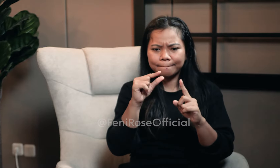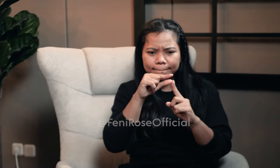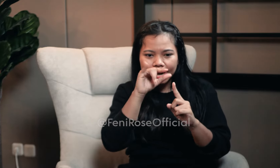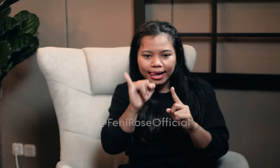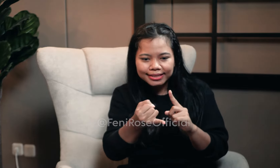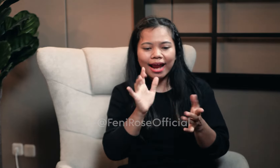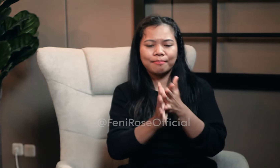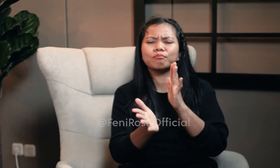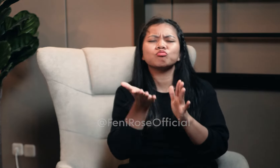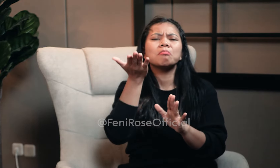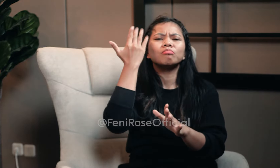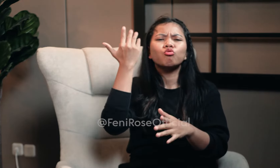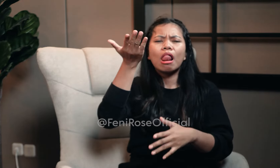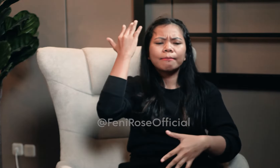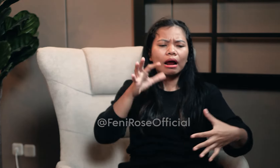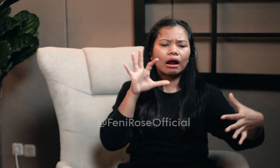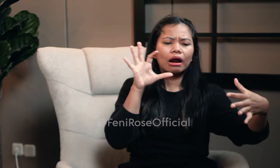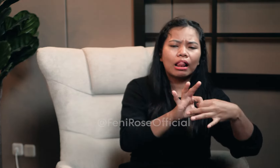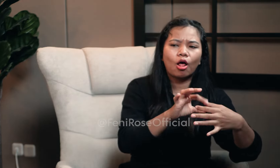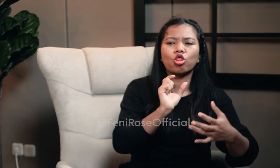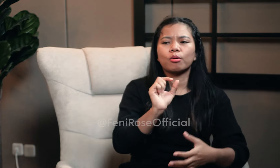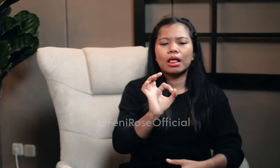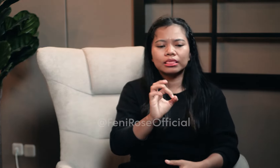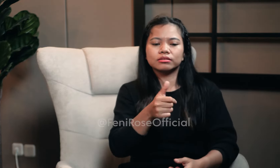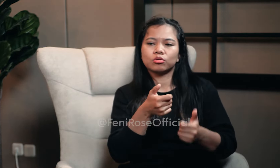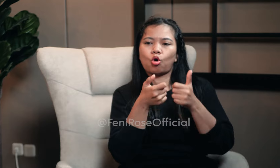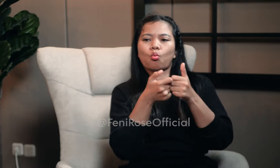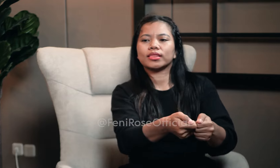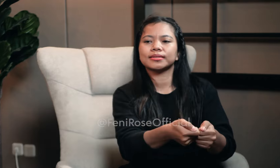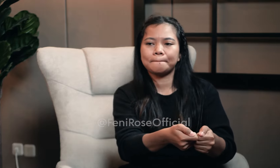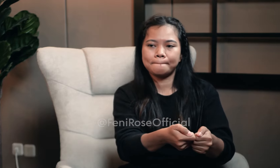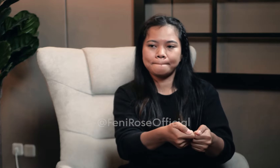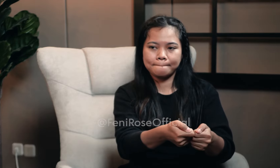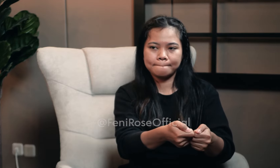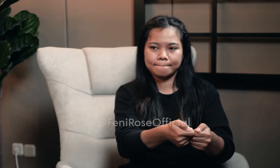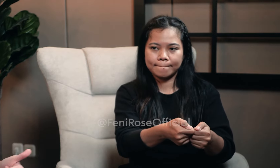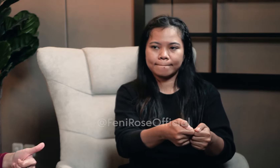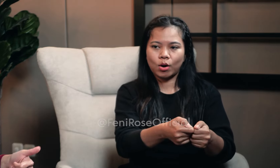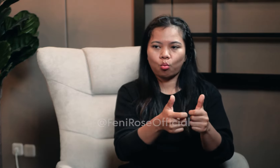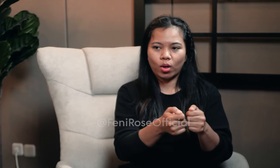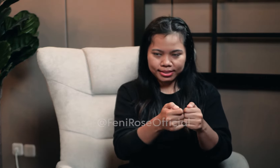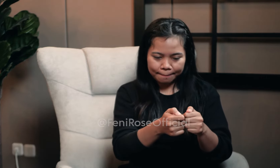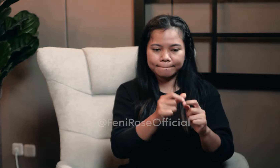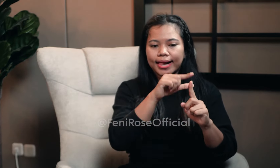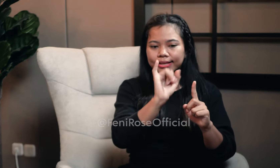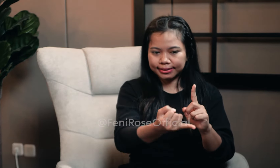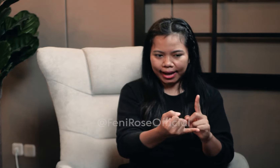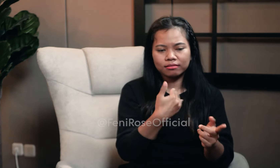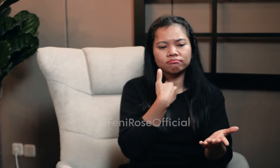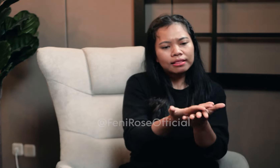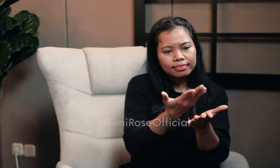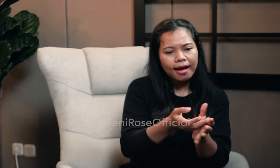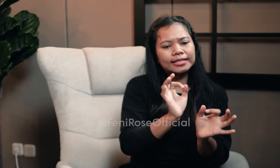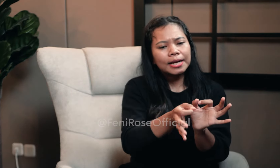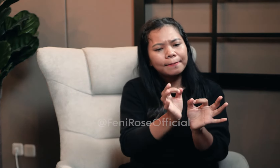eh ada kesempatan dari agensi kami buat kontak he t tuli Heeh gitu ke agensi kami